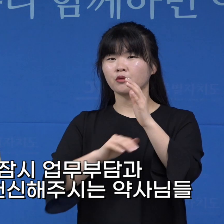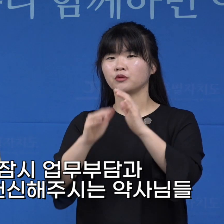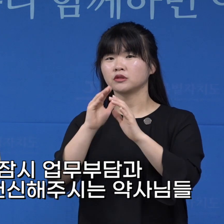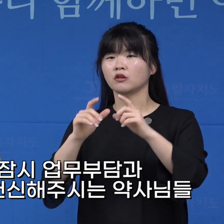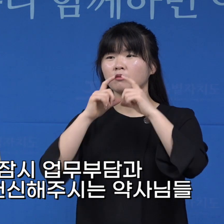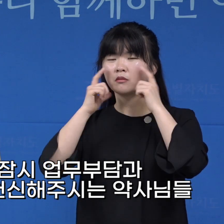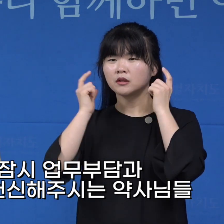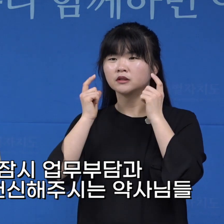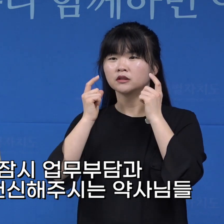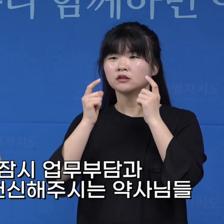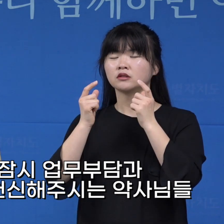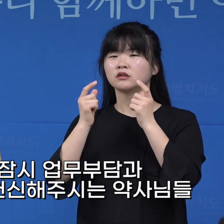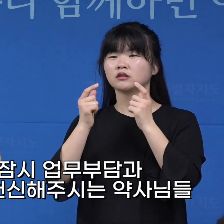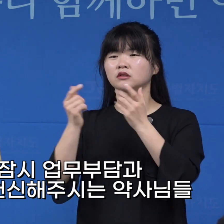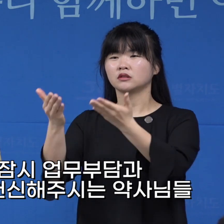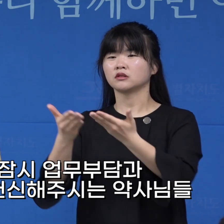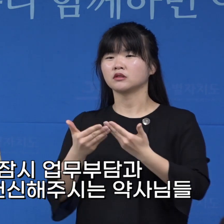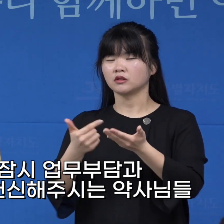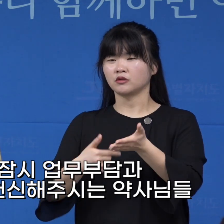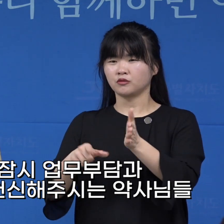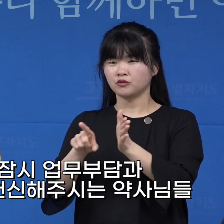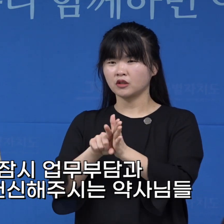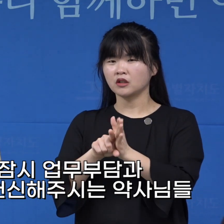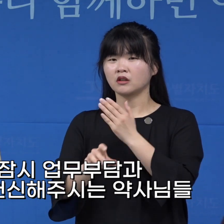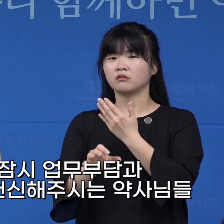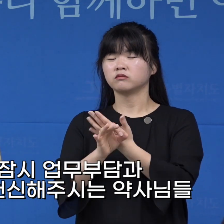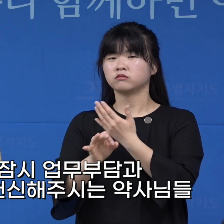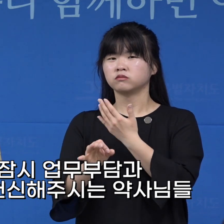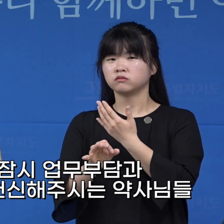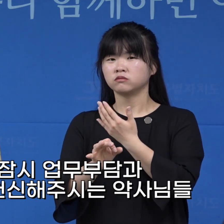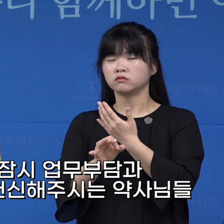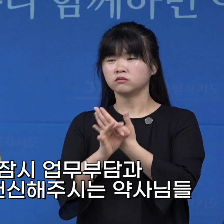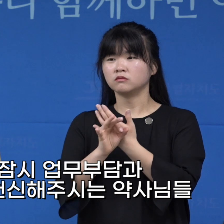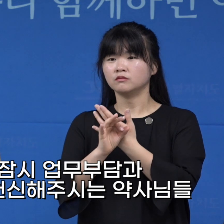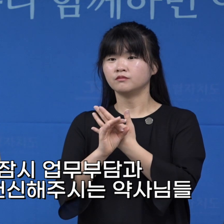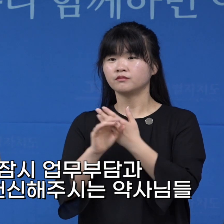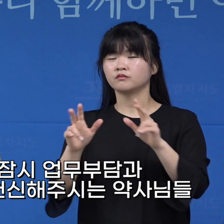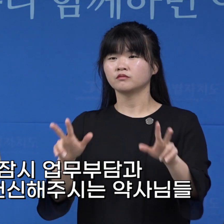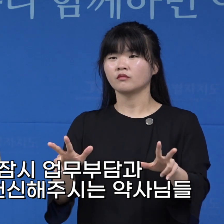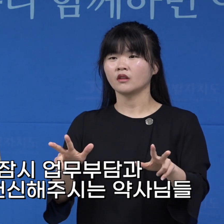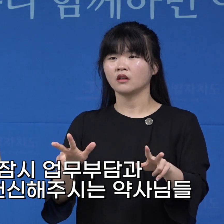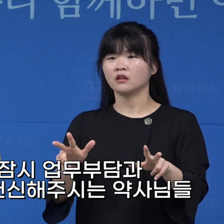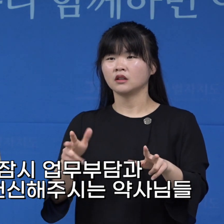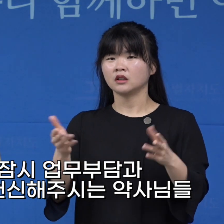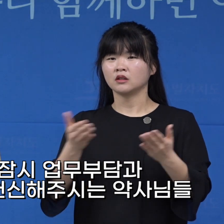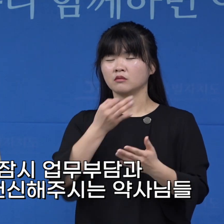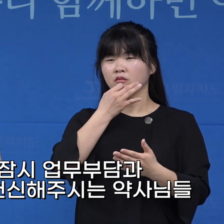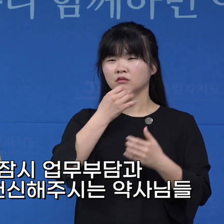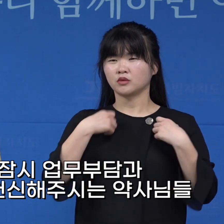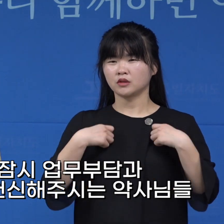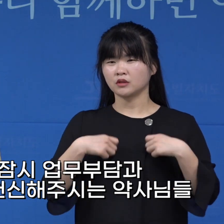마스크 공급을 위해 잠시 업무 부담과 영업적 이익을 포기하고 헌신해